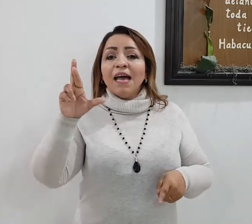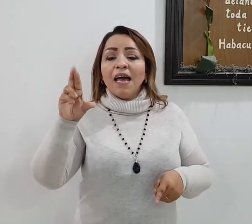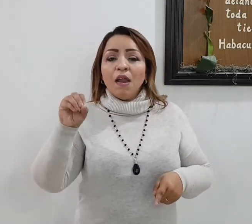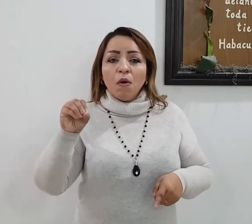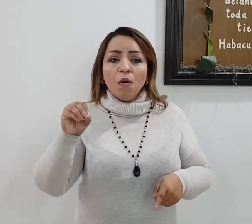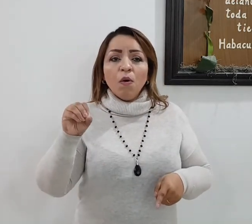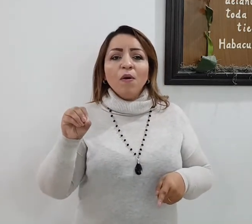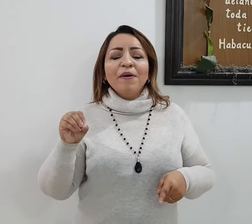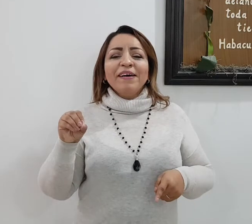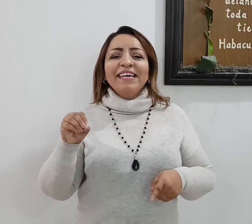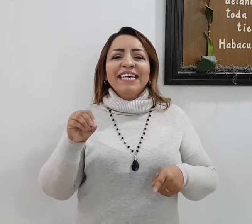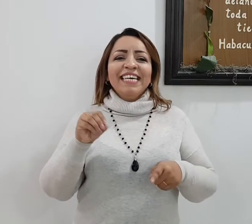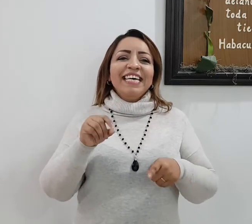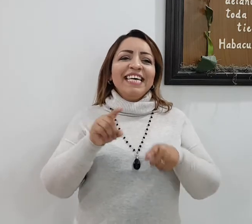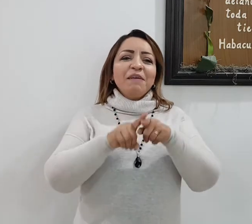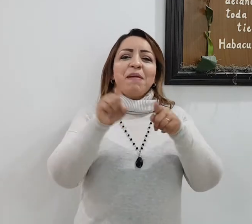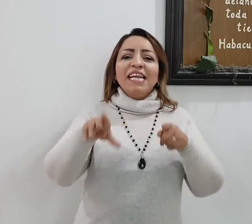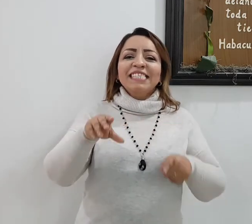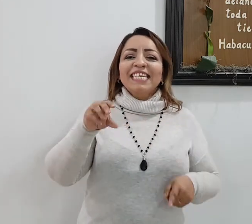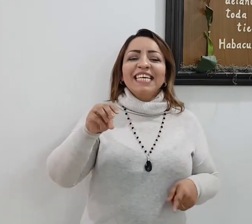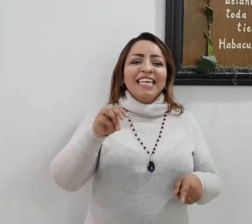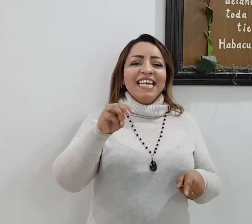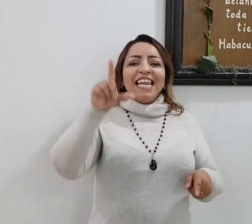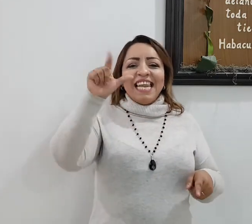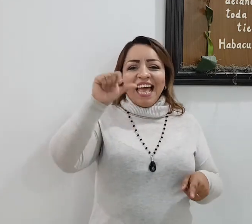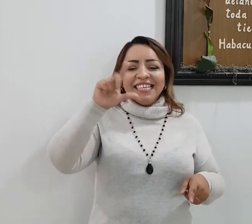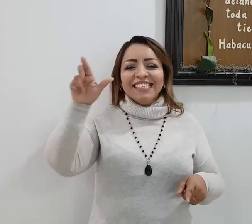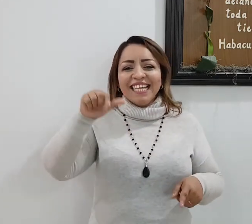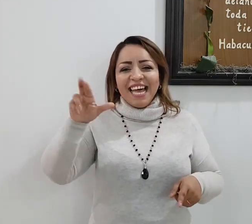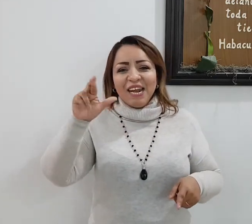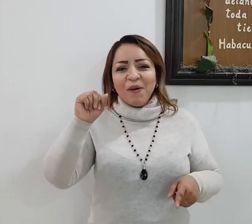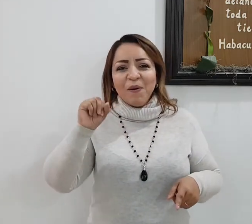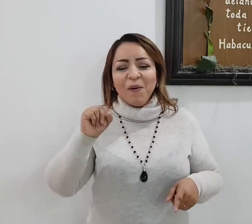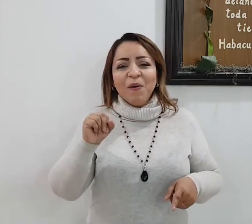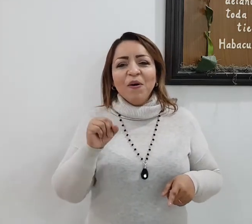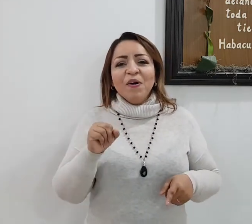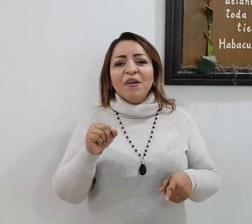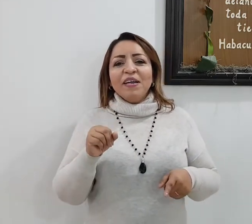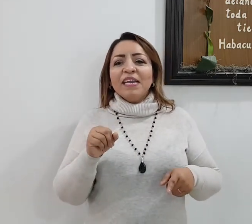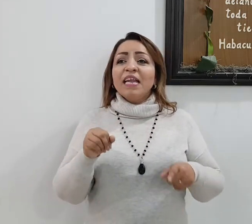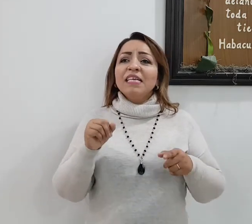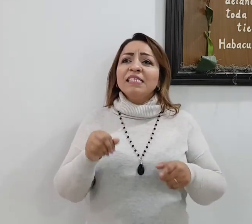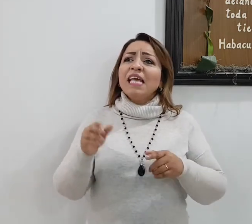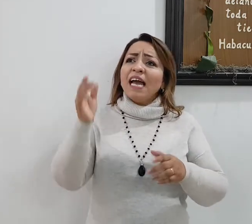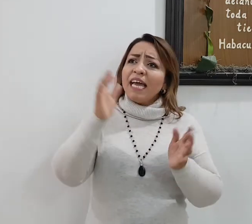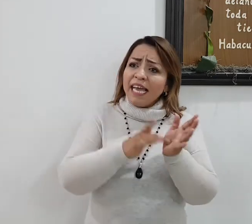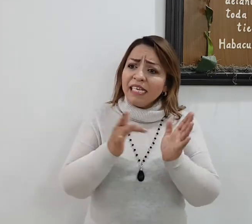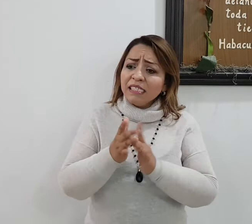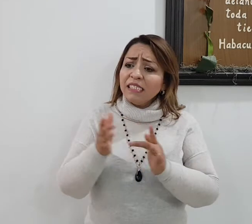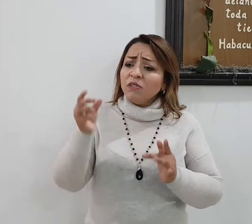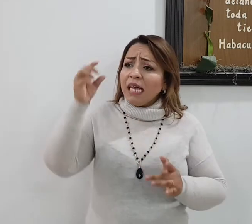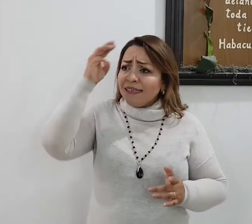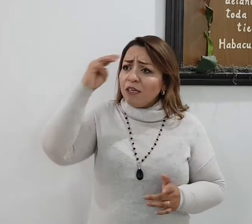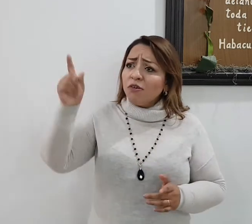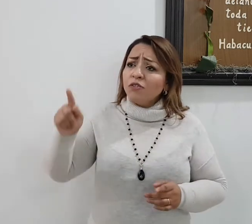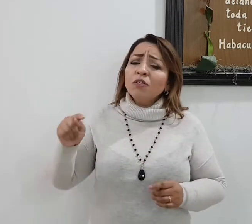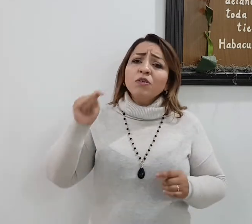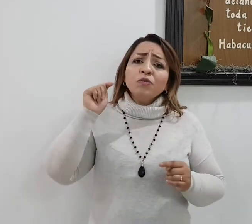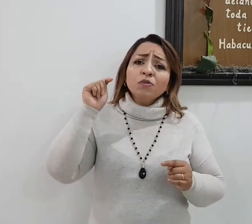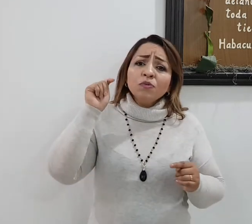eso, porque se la pasaban reclamando, ¿verdad? Y entonces dice, si tú hubieras estado aquí, mi hermano no habría muerto. ¿Y sabe qué dice